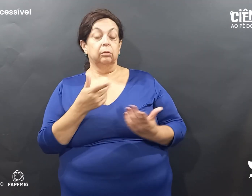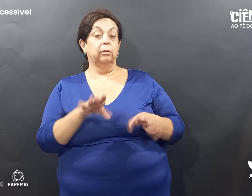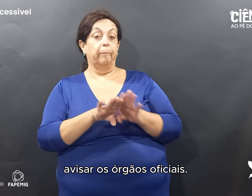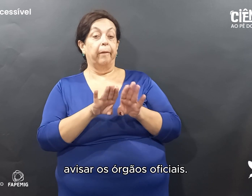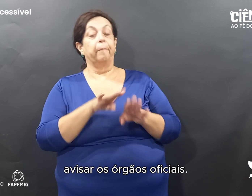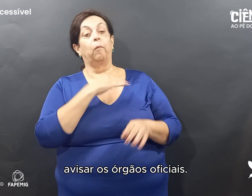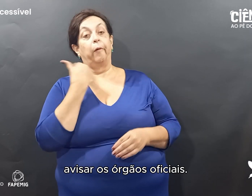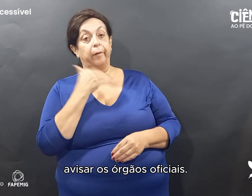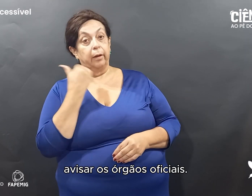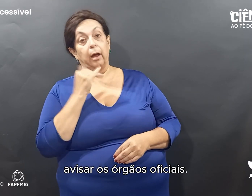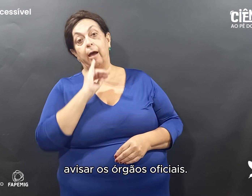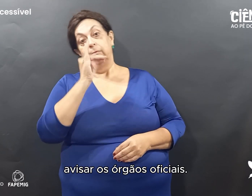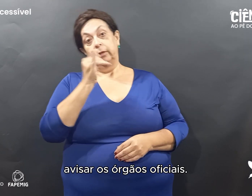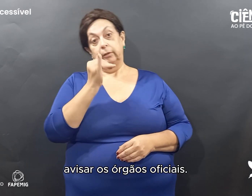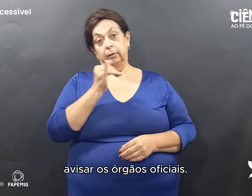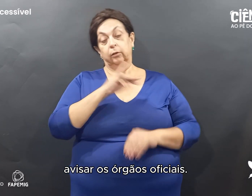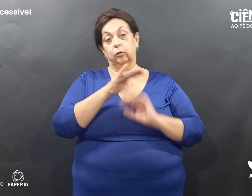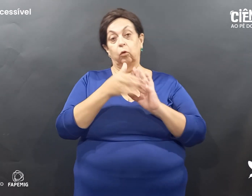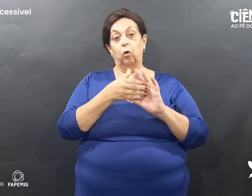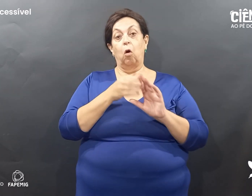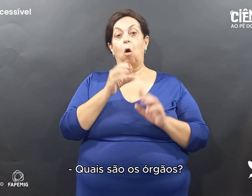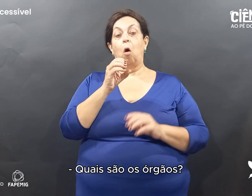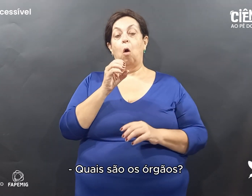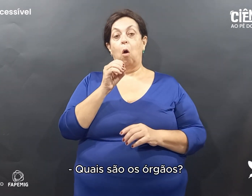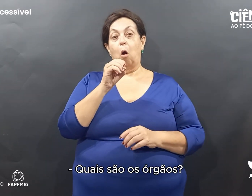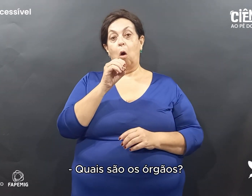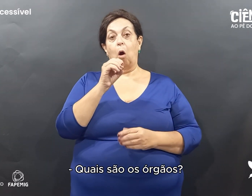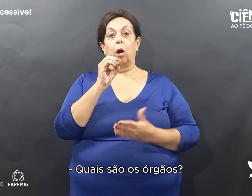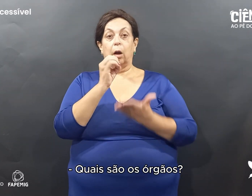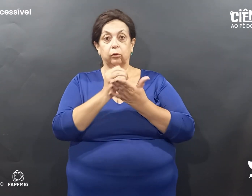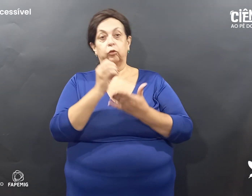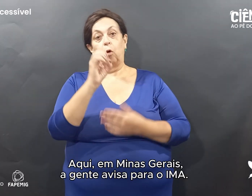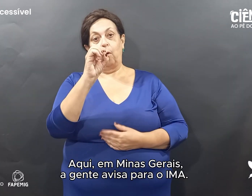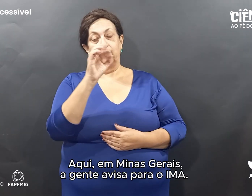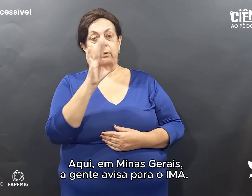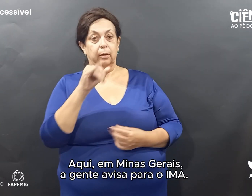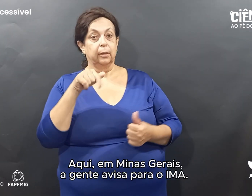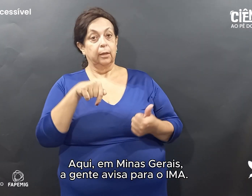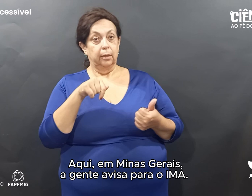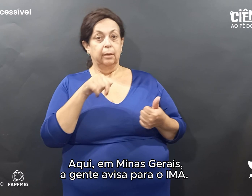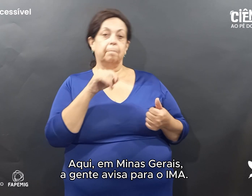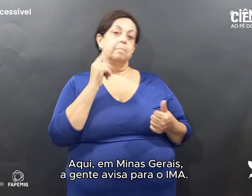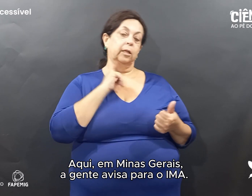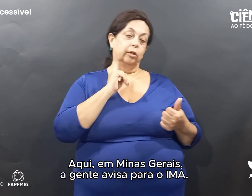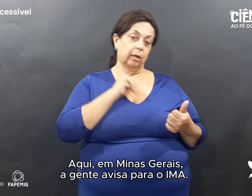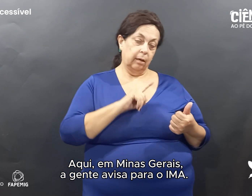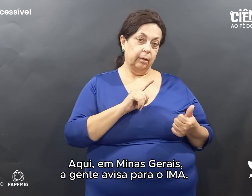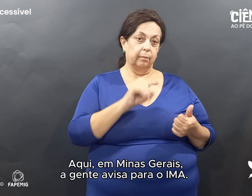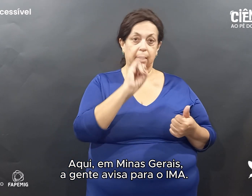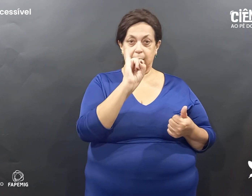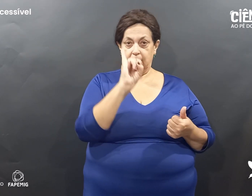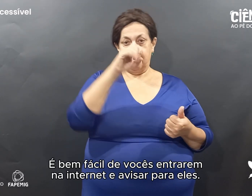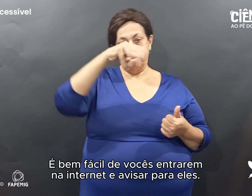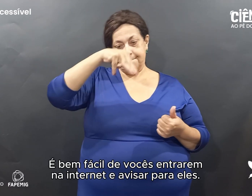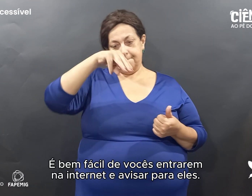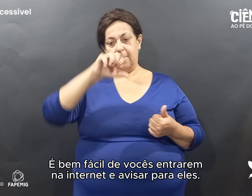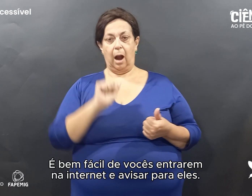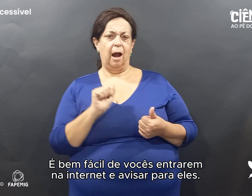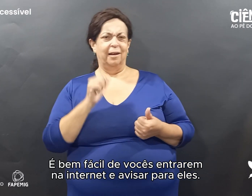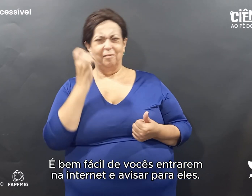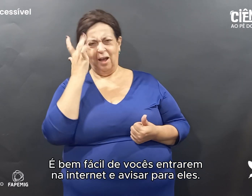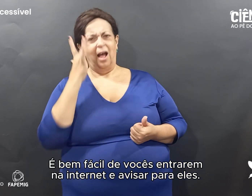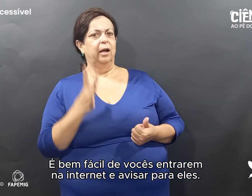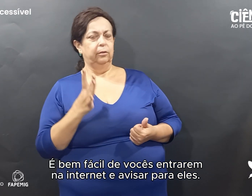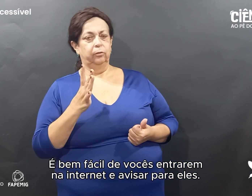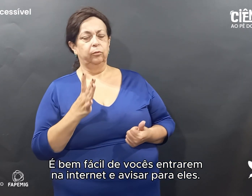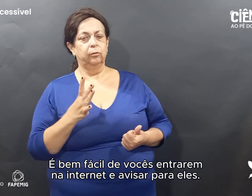rapidamente, avisar os órgãos oficiais. Quais são os órgãos? Aqui em Minas Gerais, a gente avisa para o IMA. É bem fácil